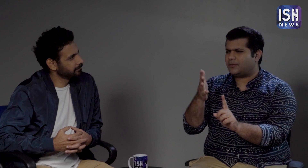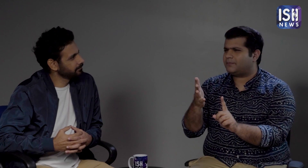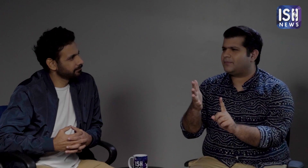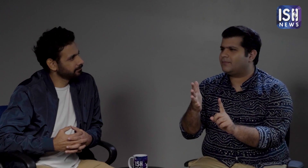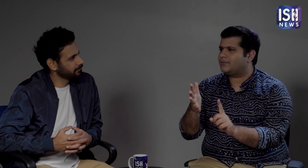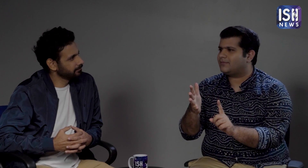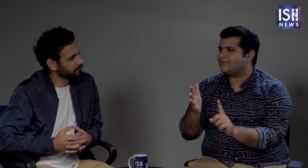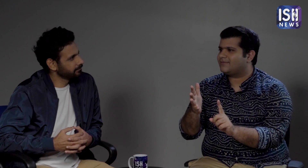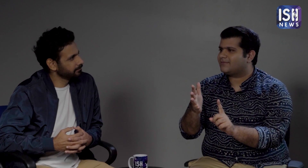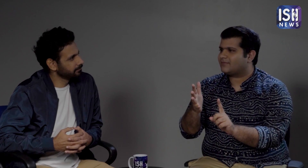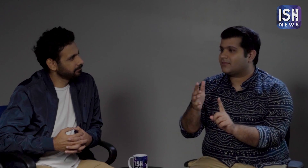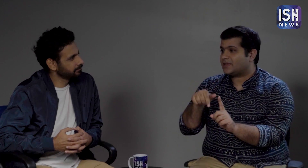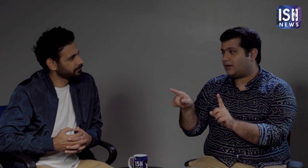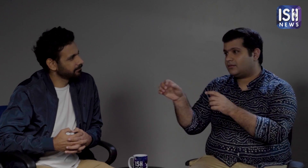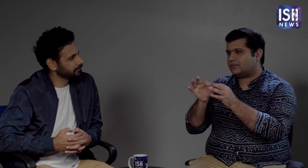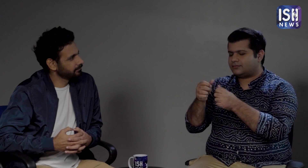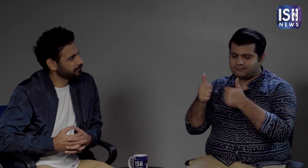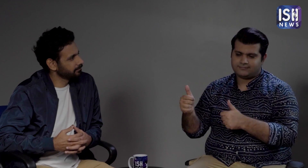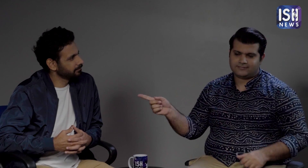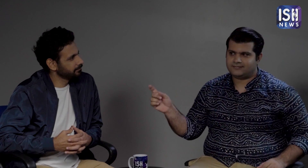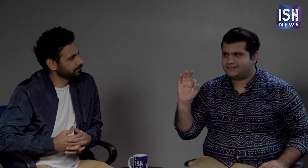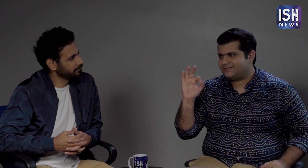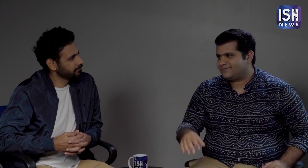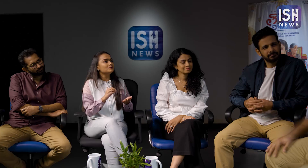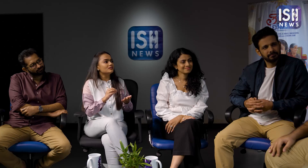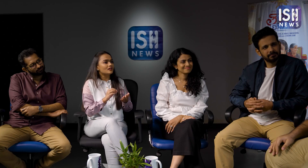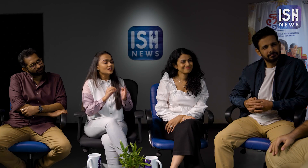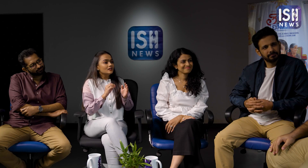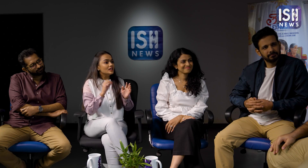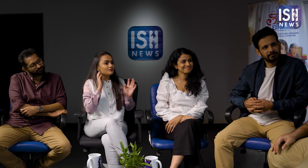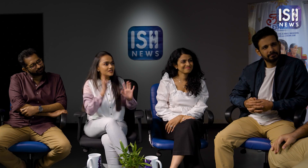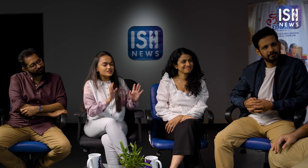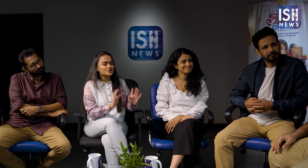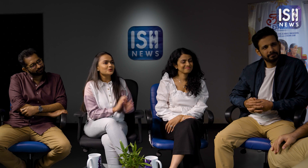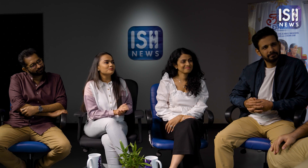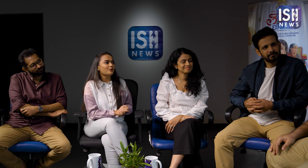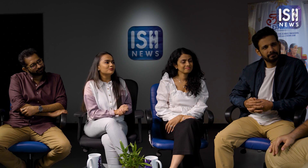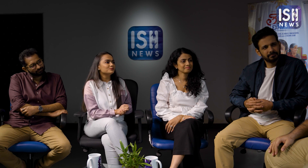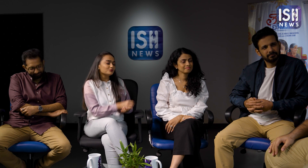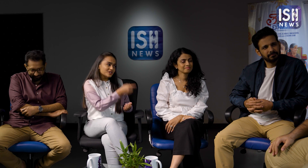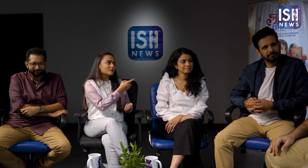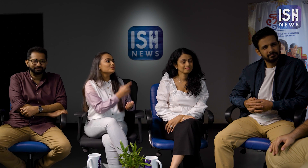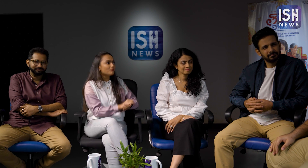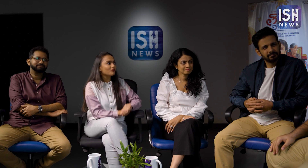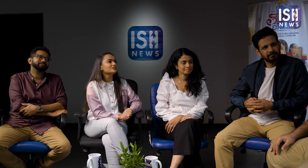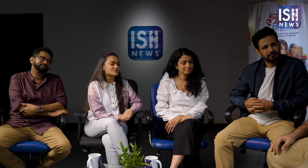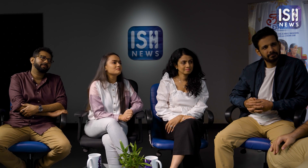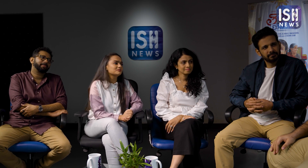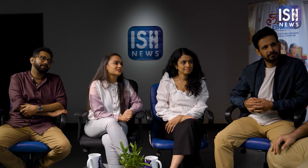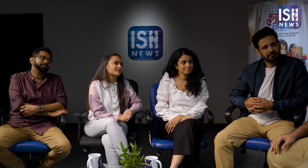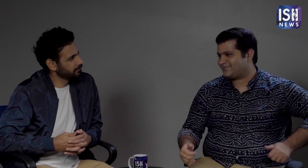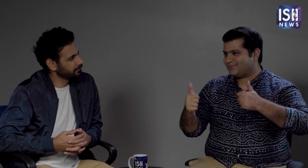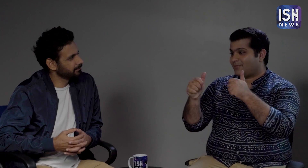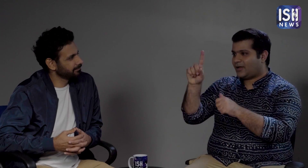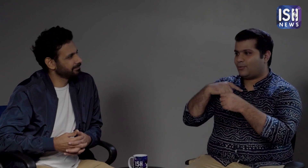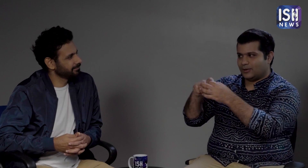रहे हैं. एंड इट इज़ बिकॉज ऑफ साइन लैंग्वेज. इसकी वजह से हमें सीखने मिल रहा है. डेफनेस इज़ नॉट अ प्रॉब्लम. तो ये आपने बहुत अच्छी